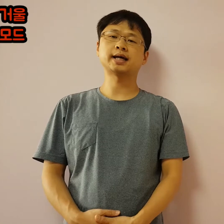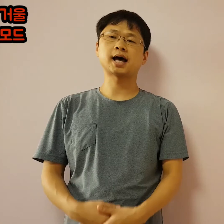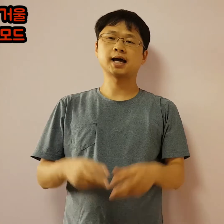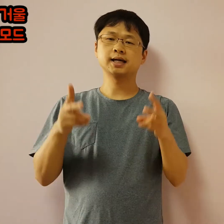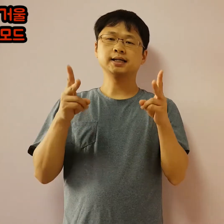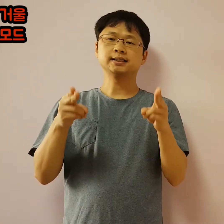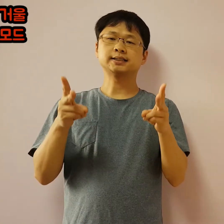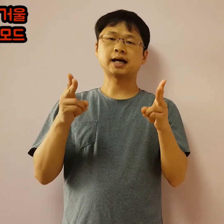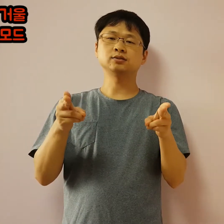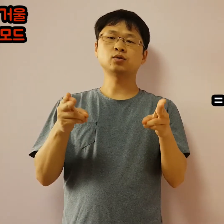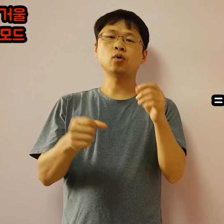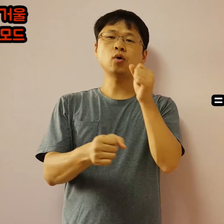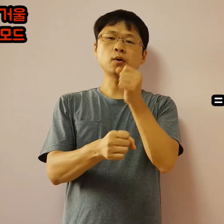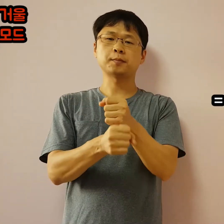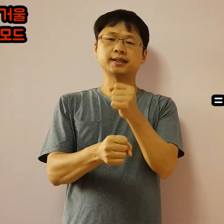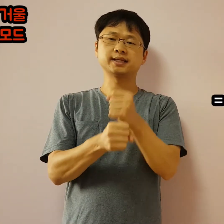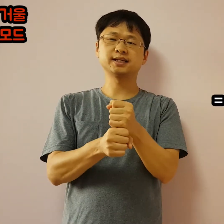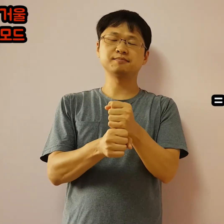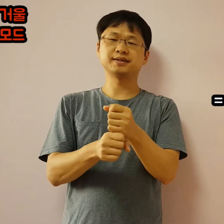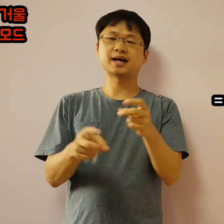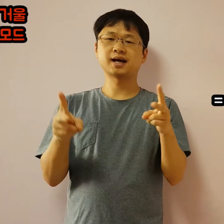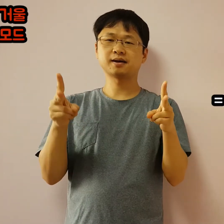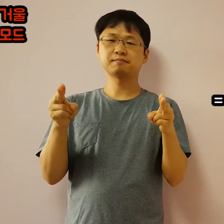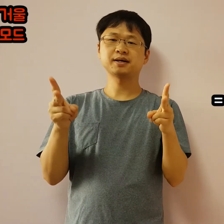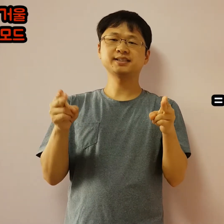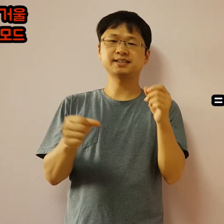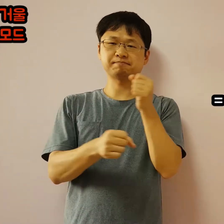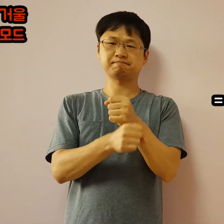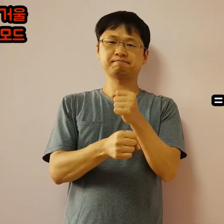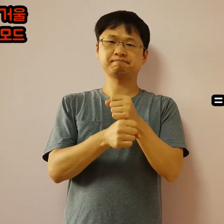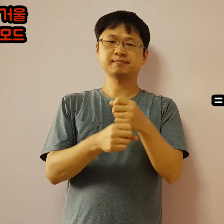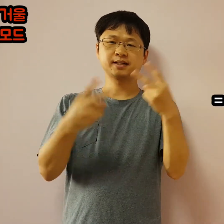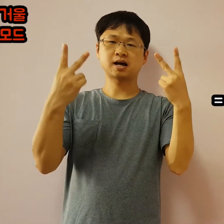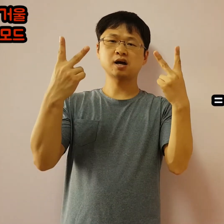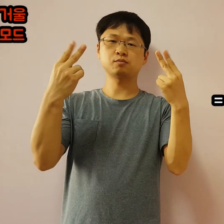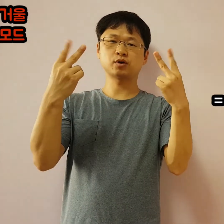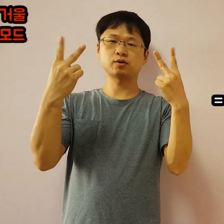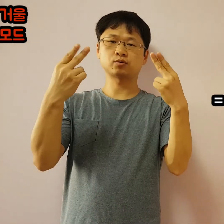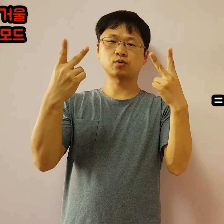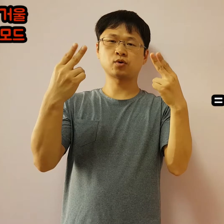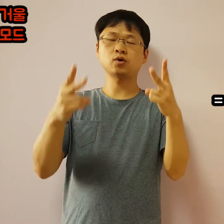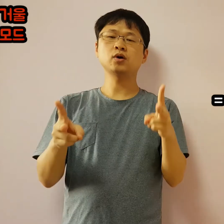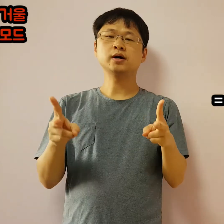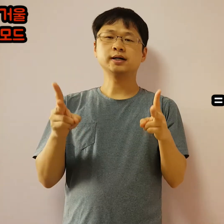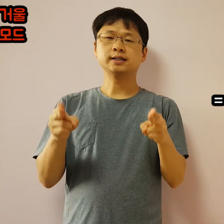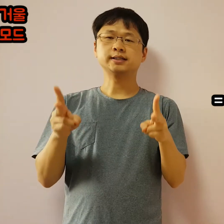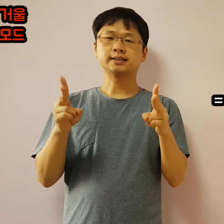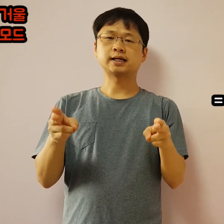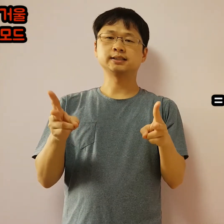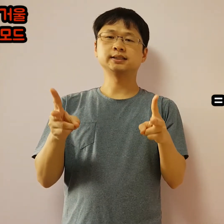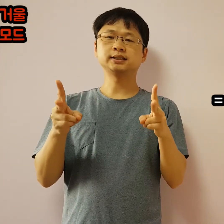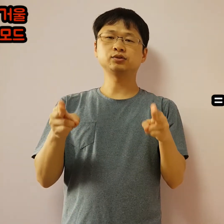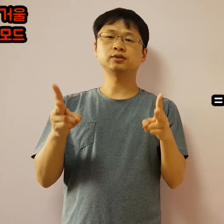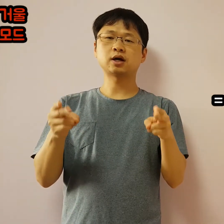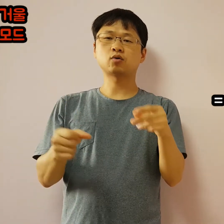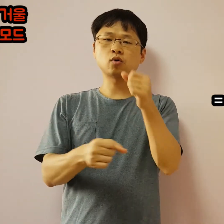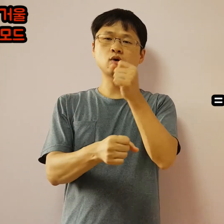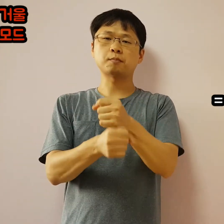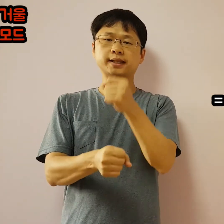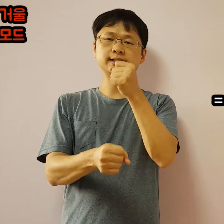하느냐? 자르고 만드는 겁니다. 편집. 가위 모양으로 자르는 신용을 하고